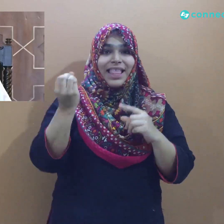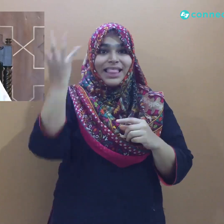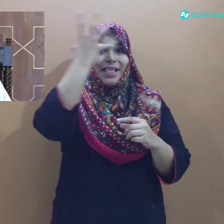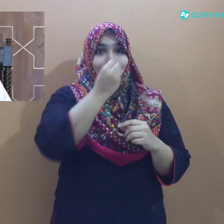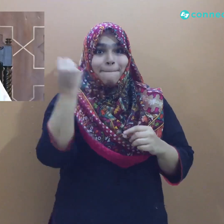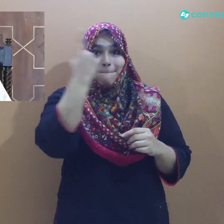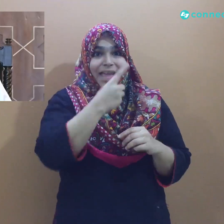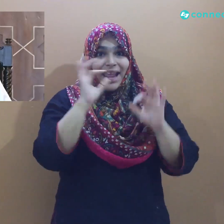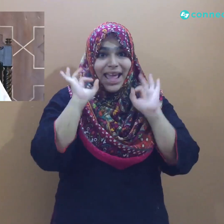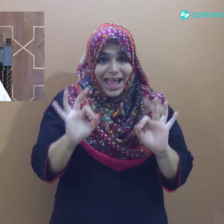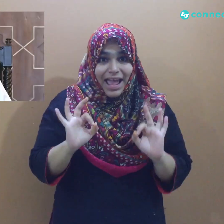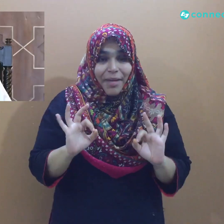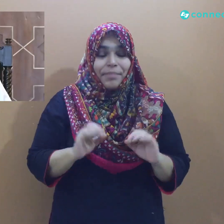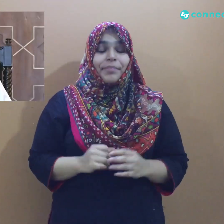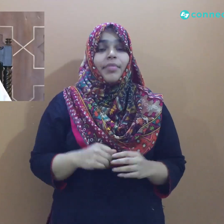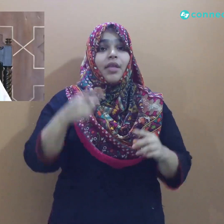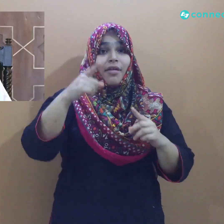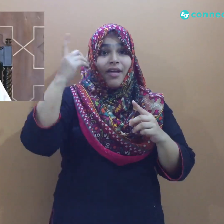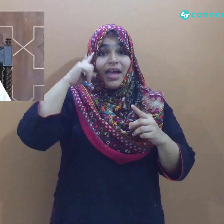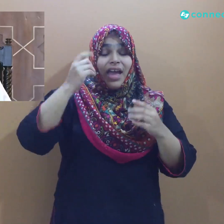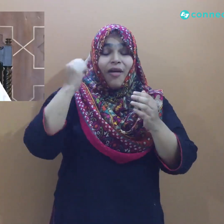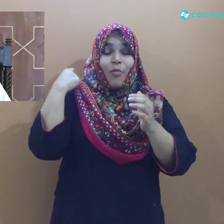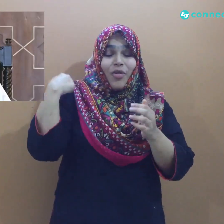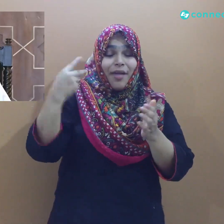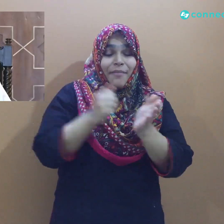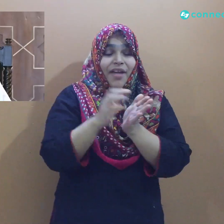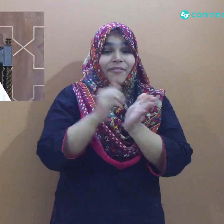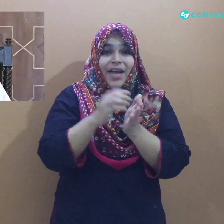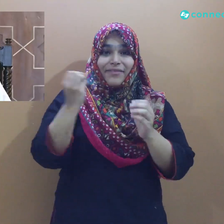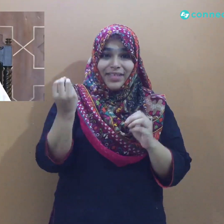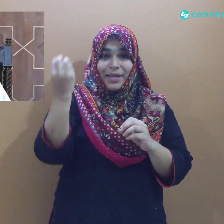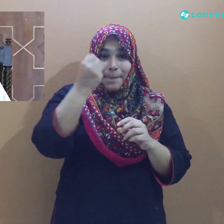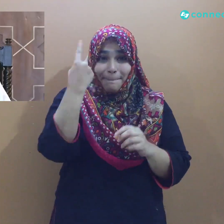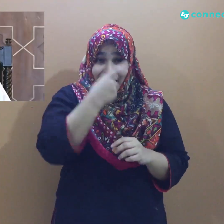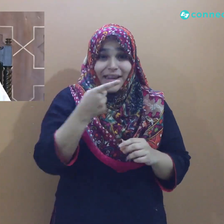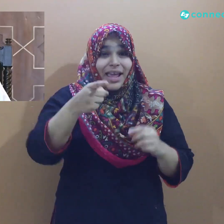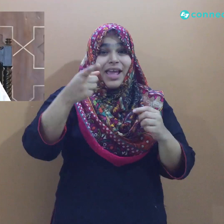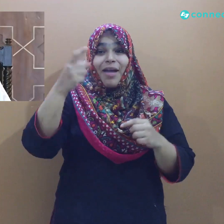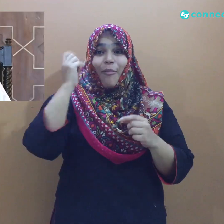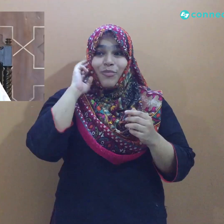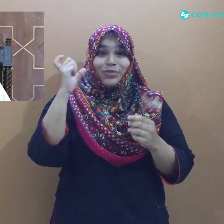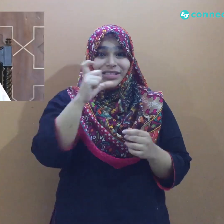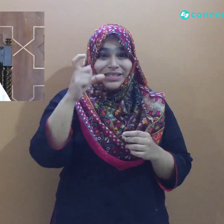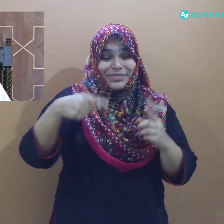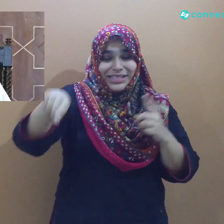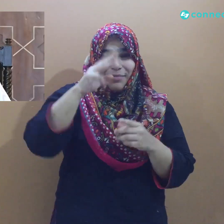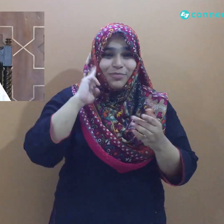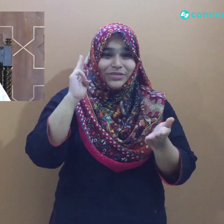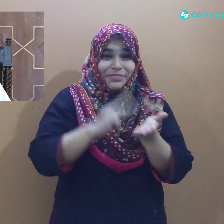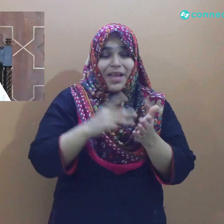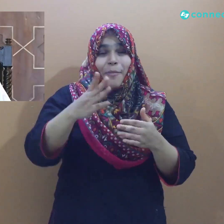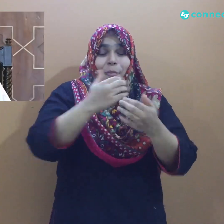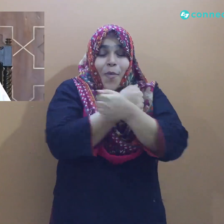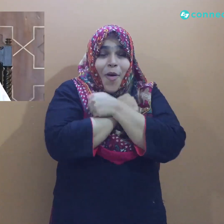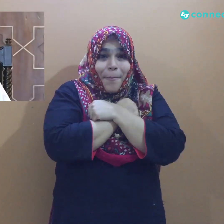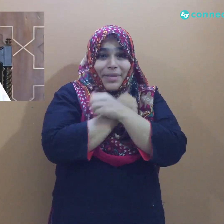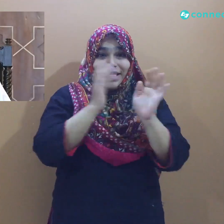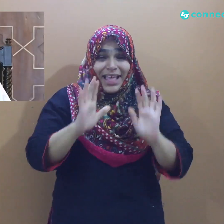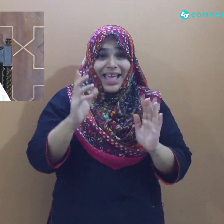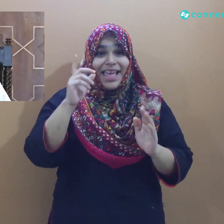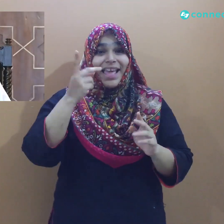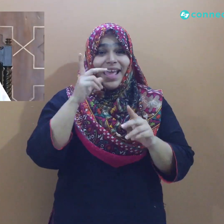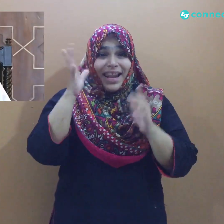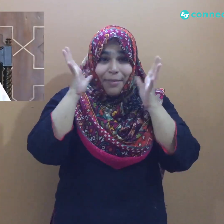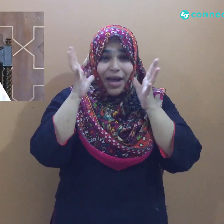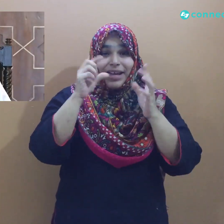مہینہ ہے، مغفرت کا مہینہ ہے، اور مسلمان کو بڑی محبت ہے اس مہینے کے ساتھ اور اہتمام کرتے ہیں ہم تراویحوں کا